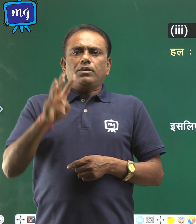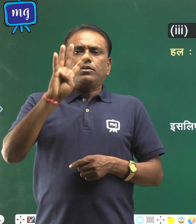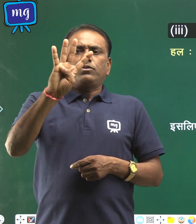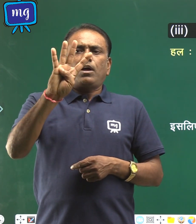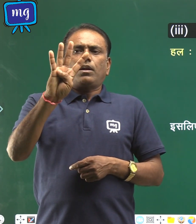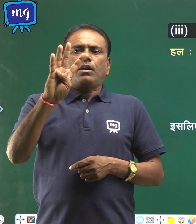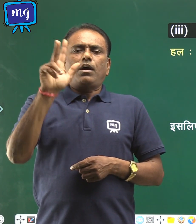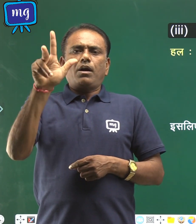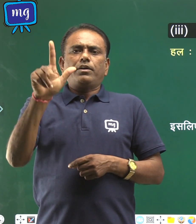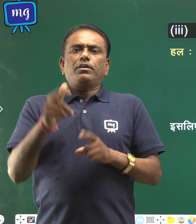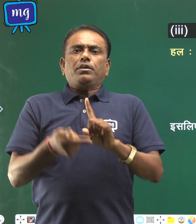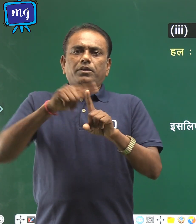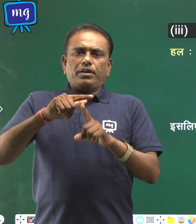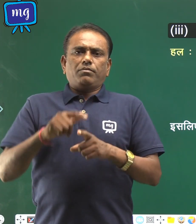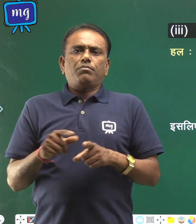48 के,